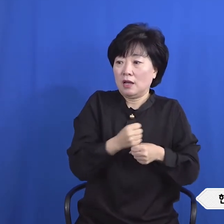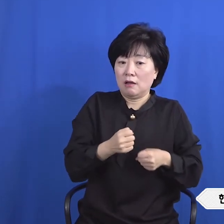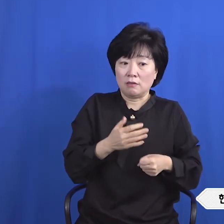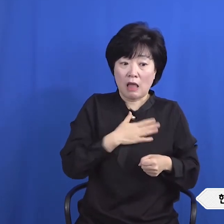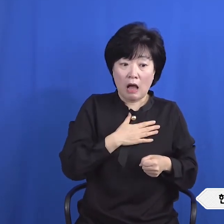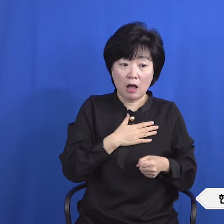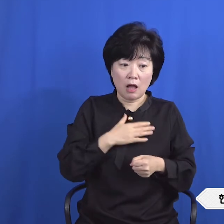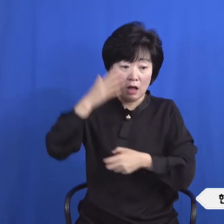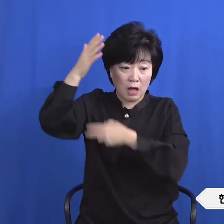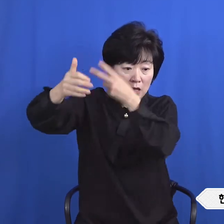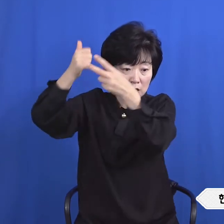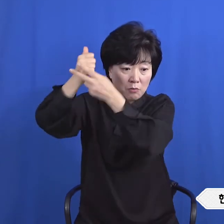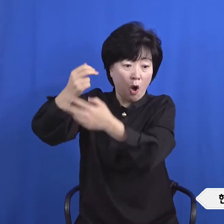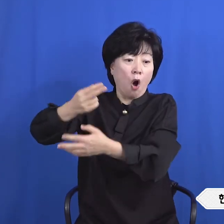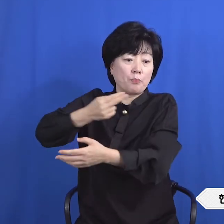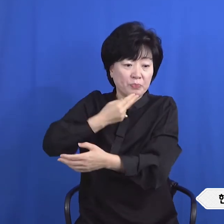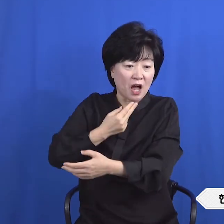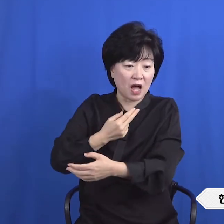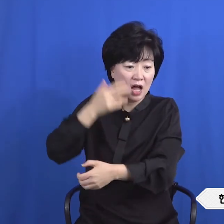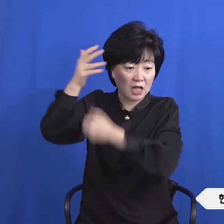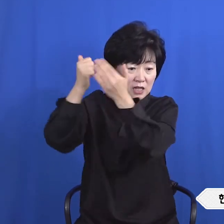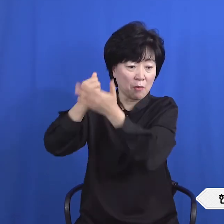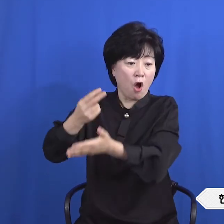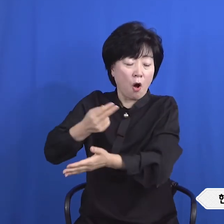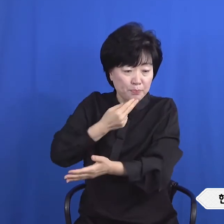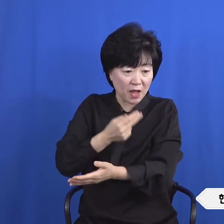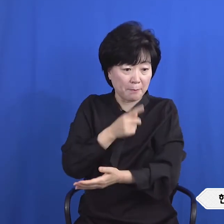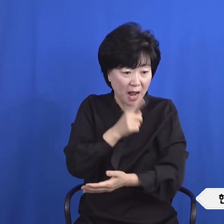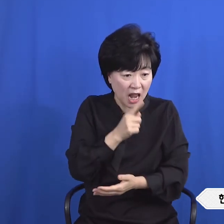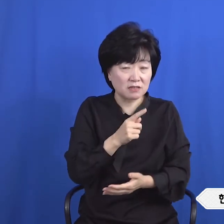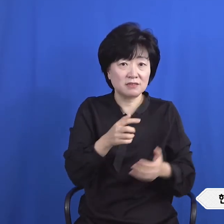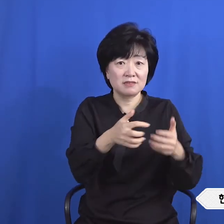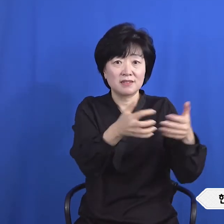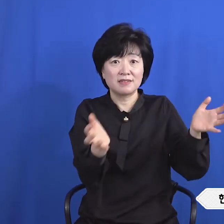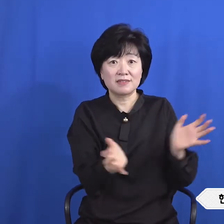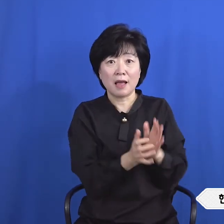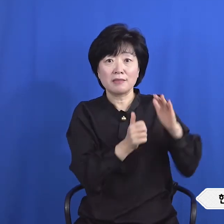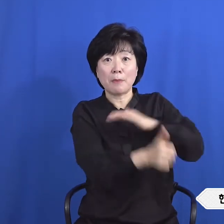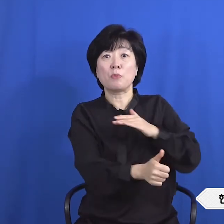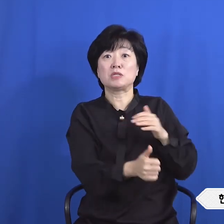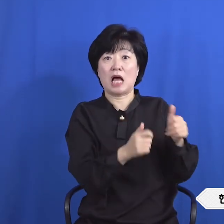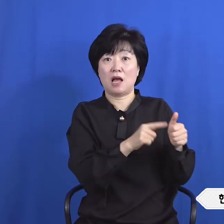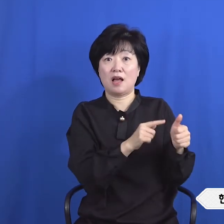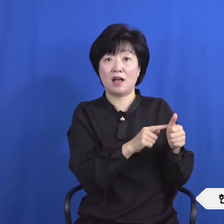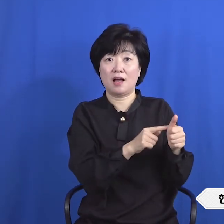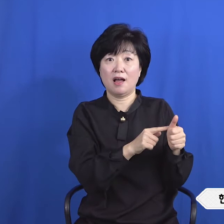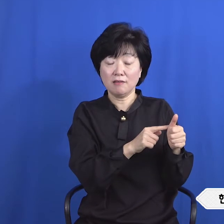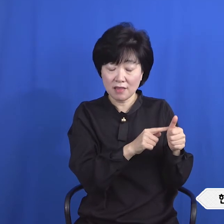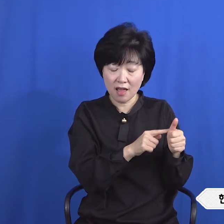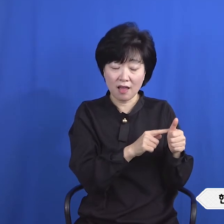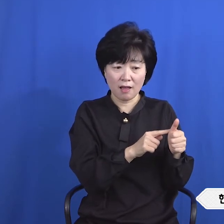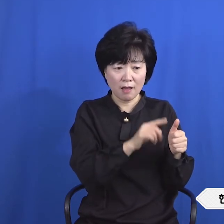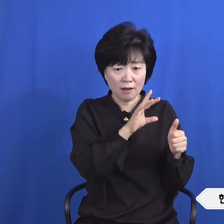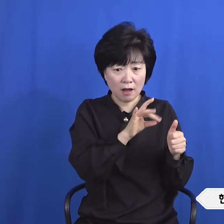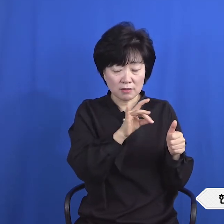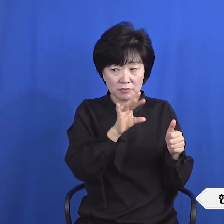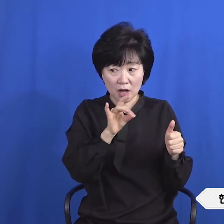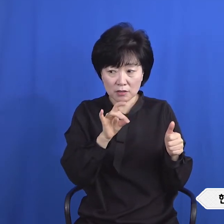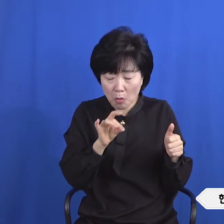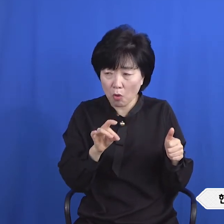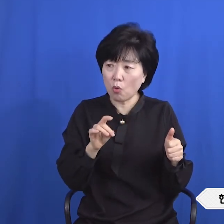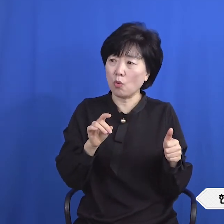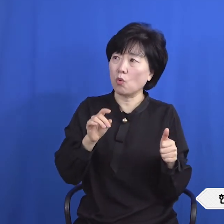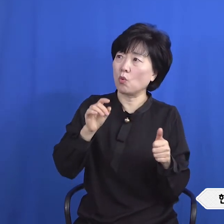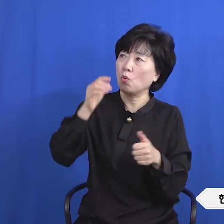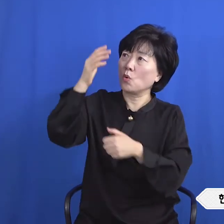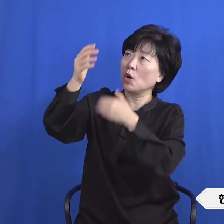자기가 그러면 안 되지요. 무신론 그룹의 대표자인데 자기가 그러면 안 되는데 이상하게 살다 보면 꼭 신이